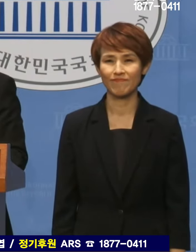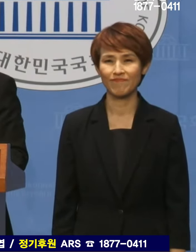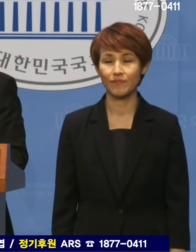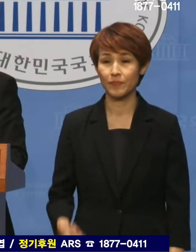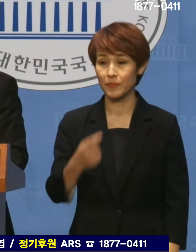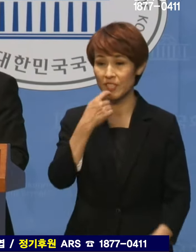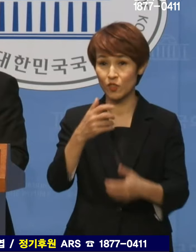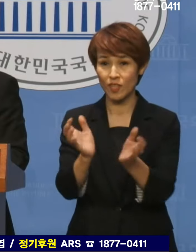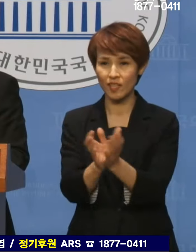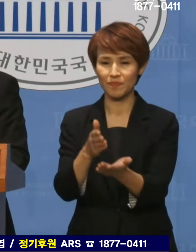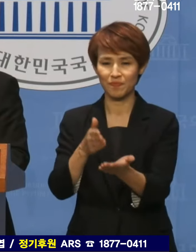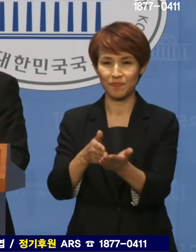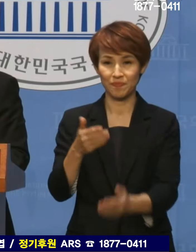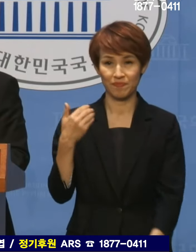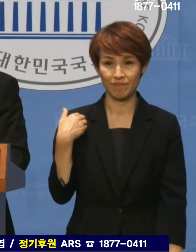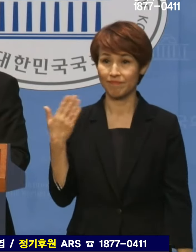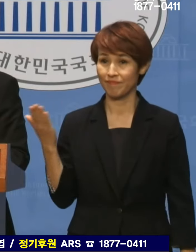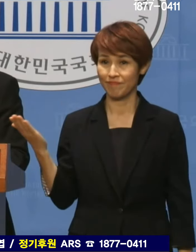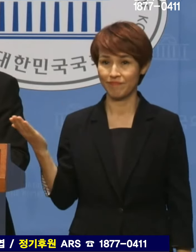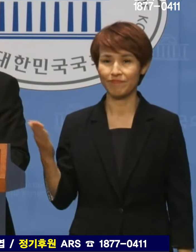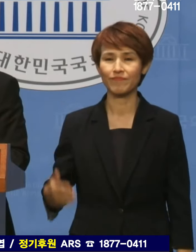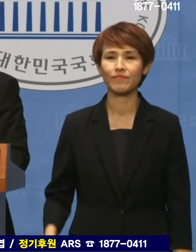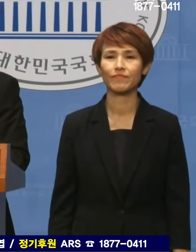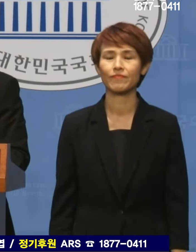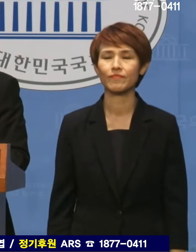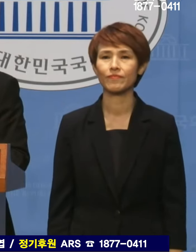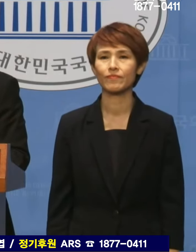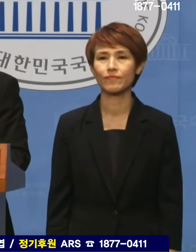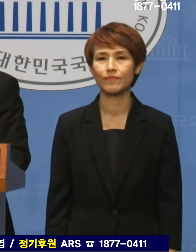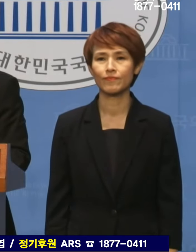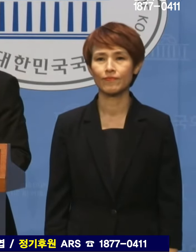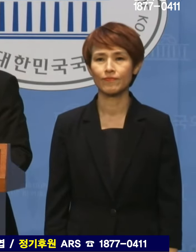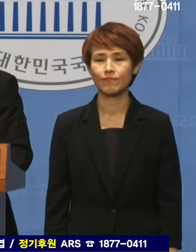네, 더불어민주당 최민석 대변인입니다. 브리핑 시작하겠습니다.